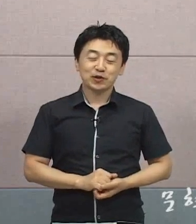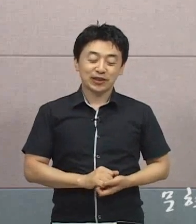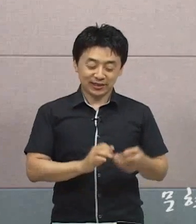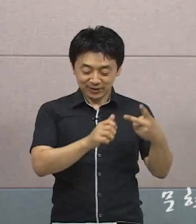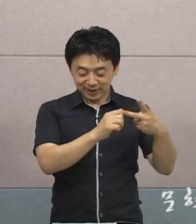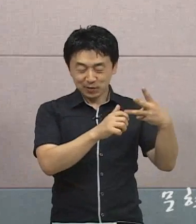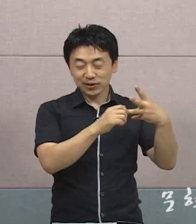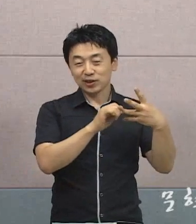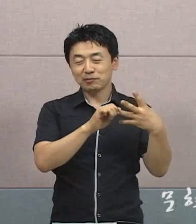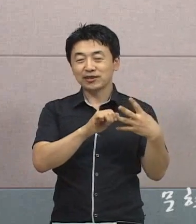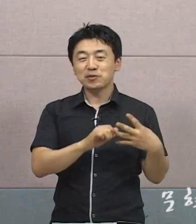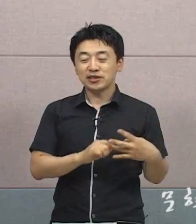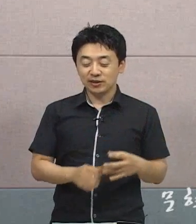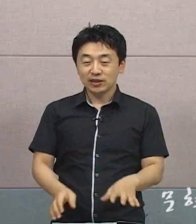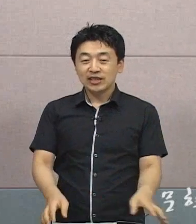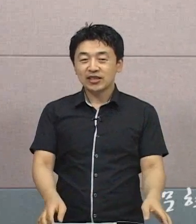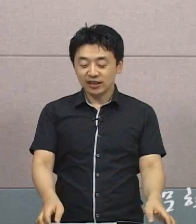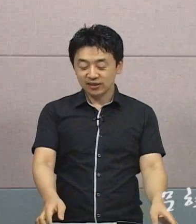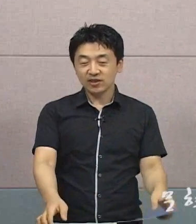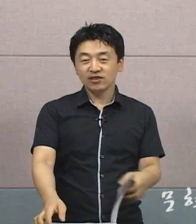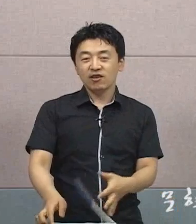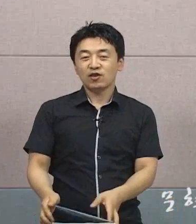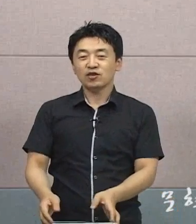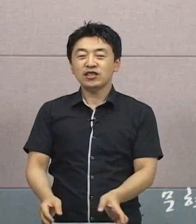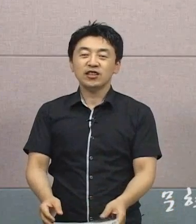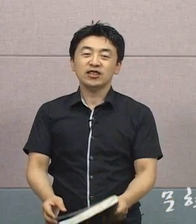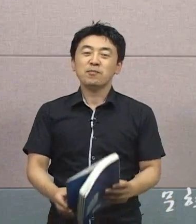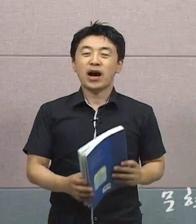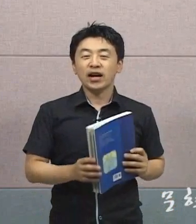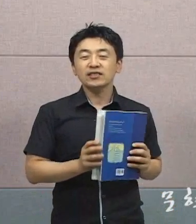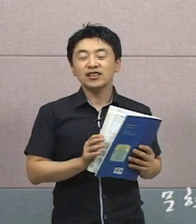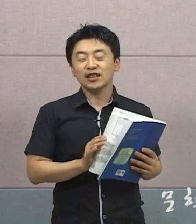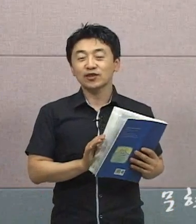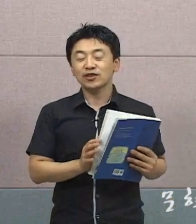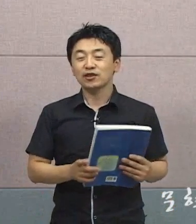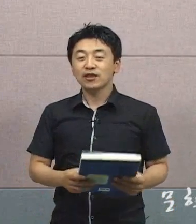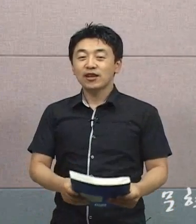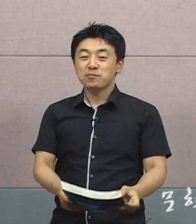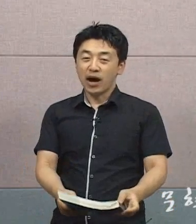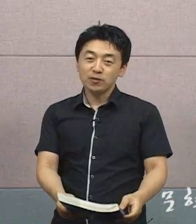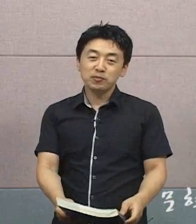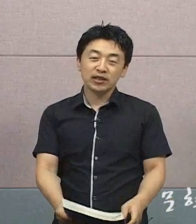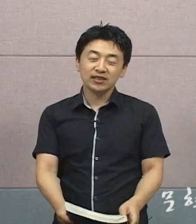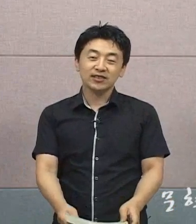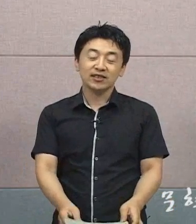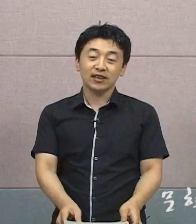외우도록 하세요. 세 번째 단어입니다. 세 번째는요, 이 책에 있는 한 반 이상의 단어들이요, 마임입니다, 사실은.